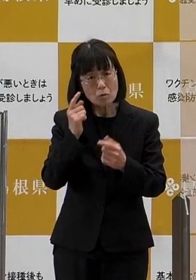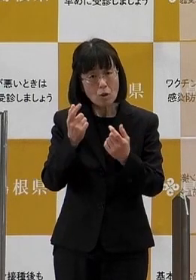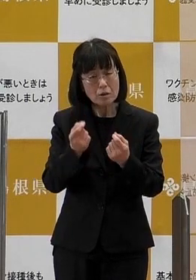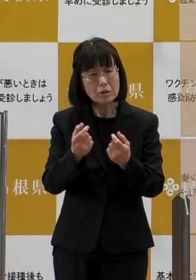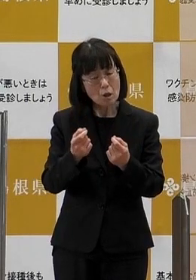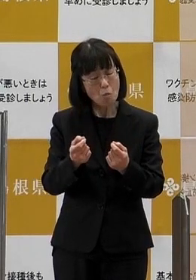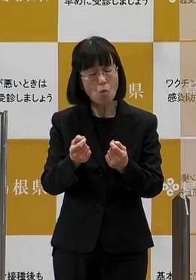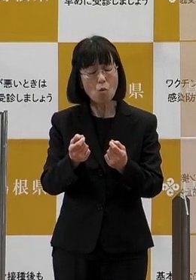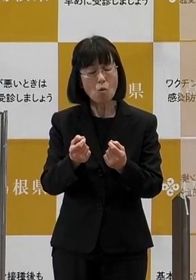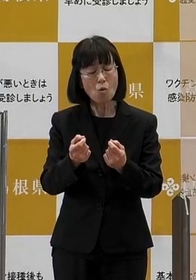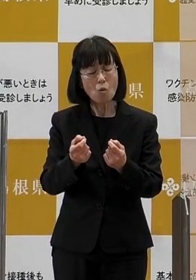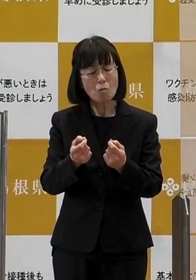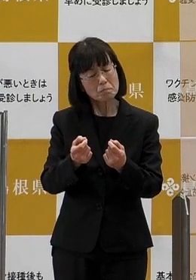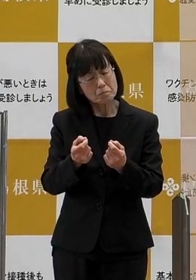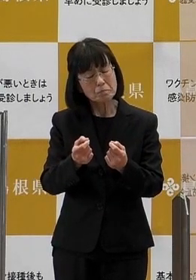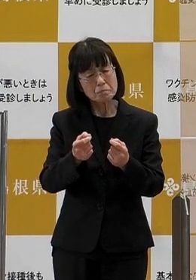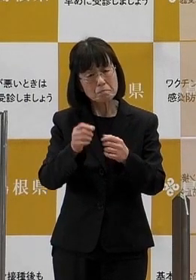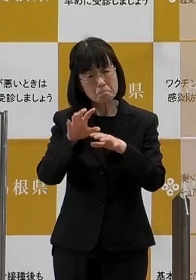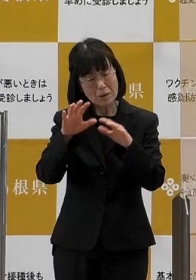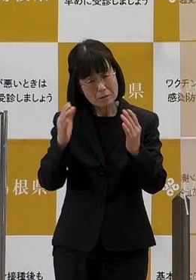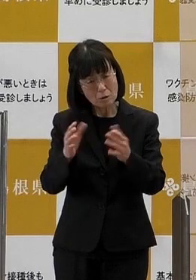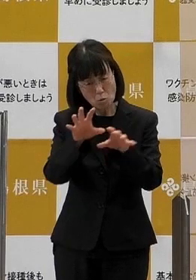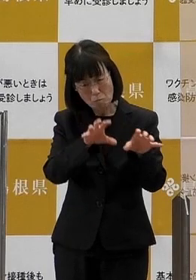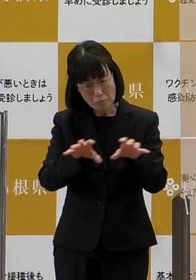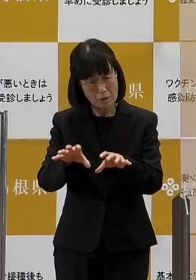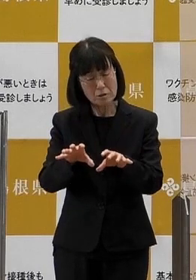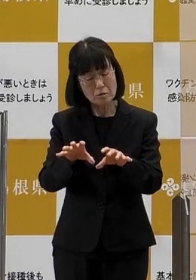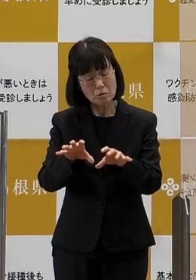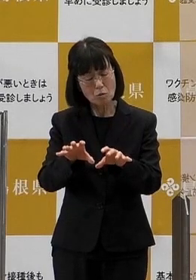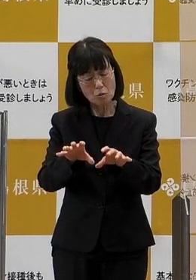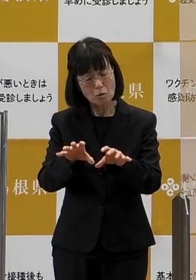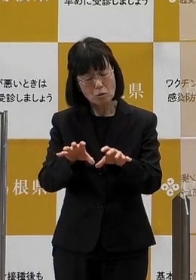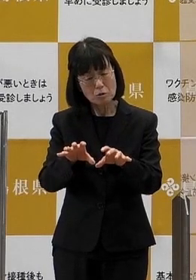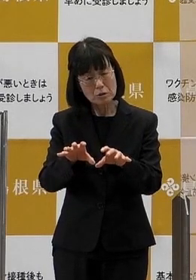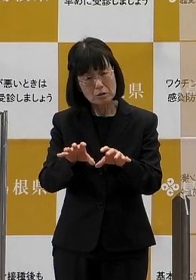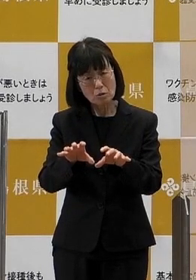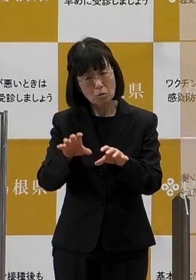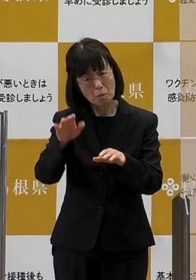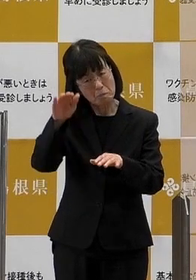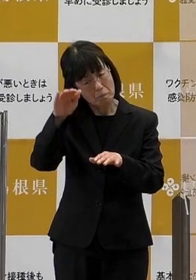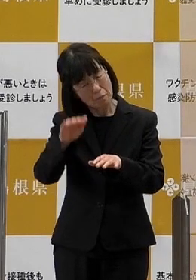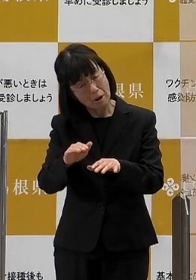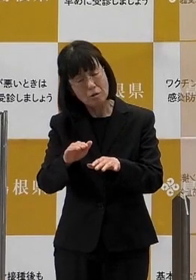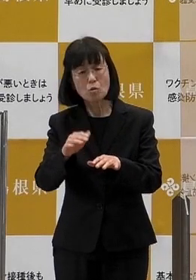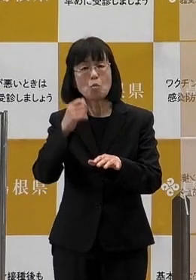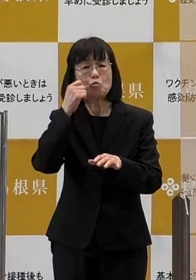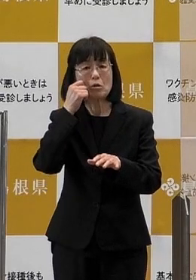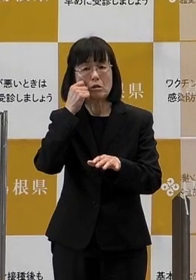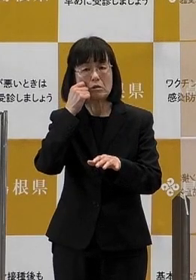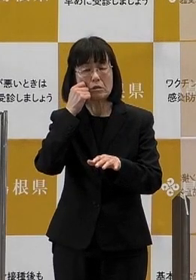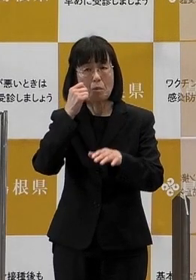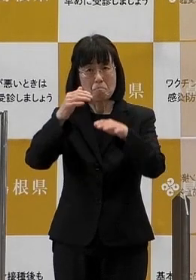効果がないわけではなくて、上昇ベクトルが強いので抑える力が一定だとすると、